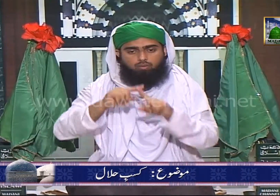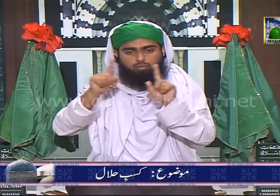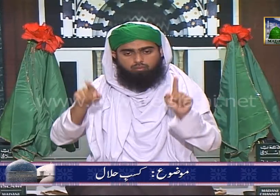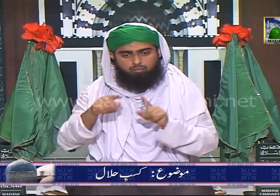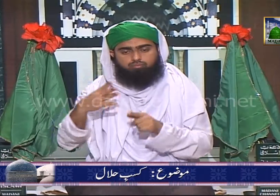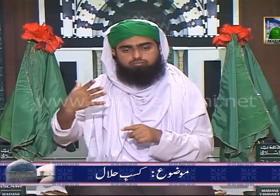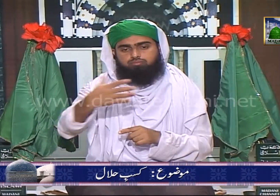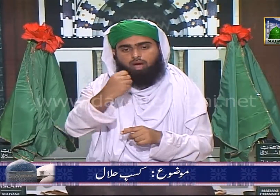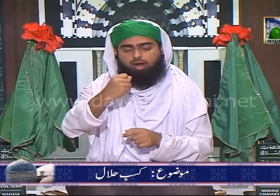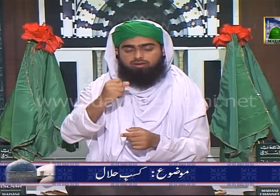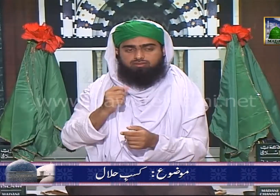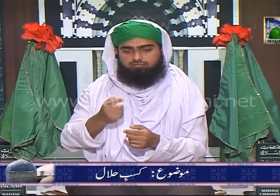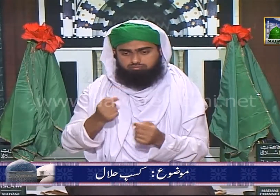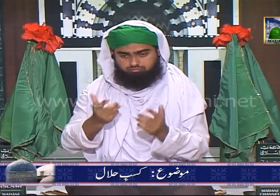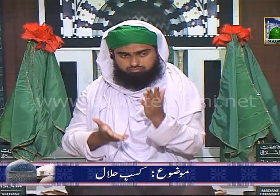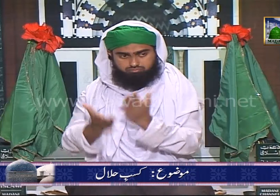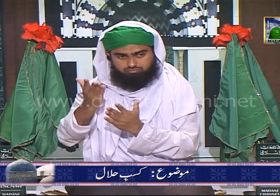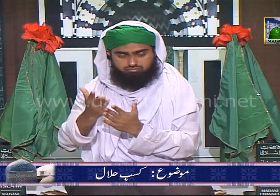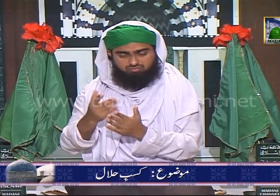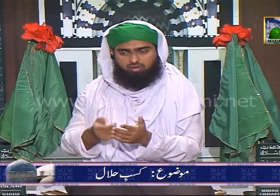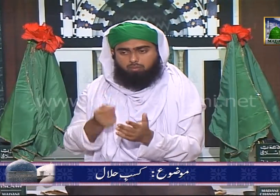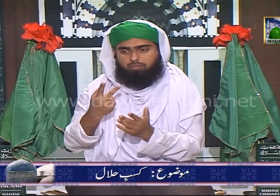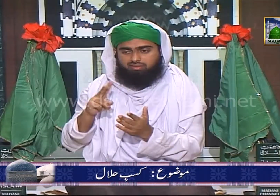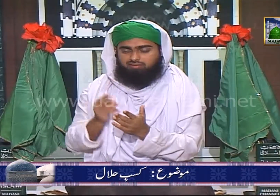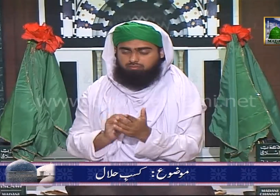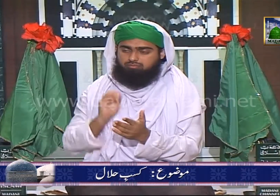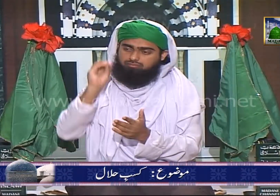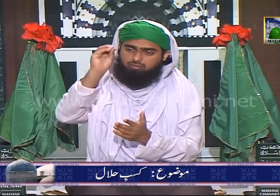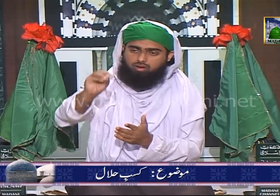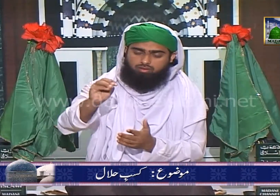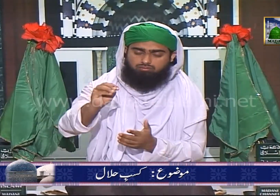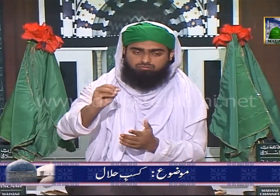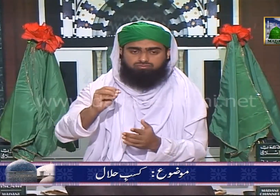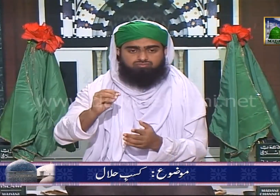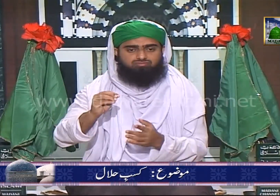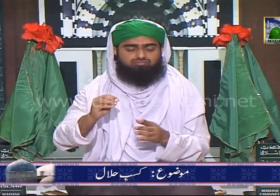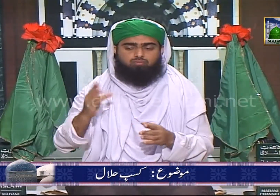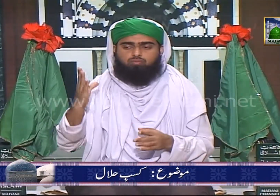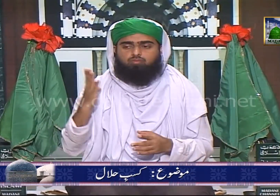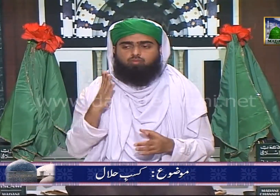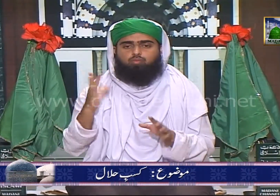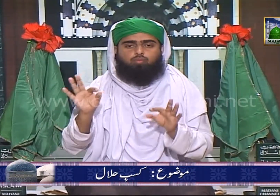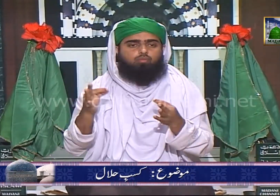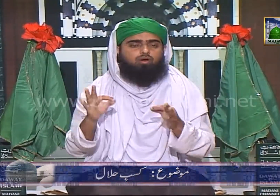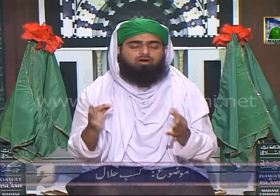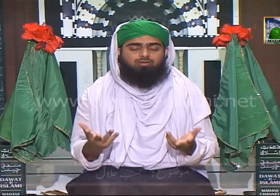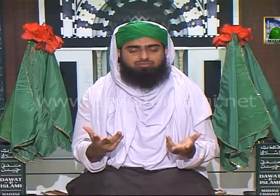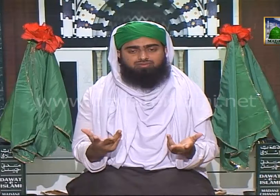اس میں کوئی ثواب نہیں. امام غزالی فرماتے ہیں اس میں کوئی ثواب نہیں, کہ نہ یہ صدقہ ہے نہ یہ شکریہ ہے, کوئی فائدہ نہیں اس کو, مالدار کو تو دو ہی مت